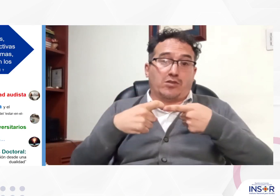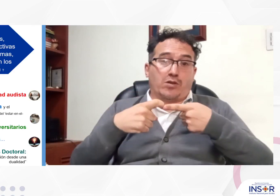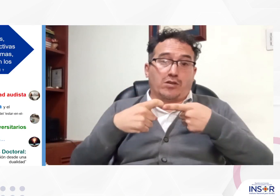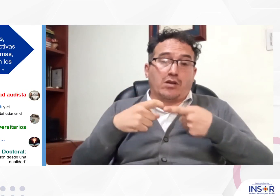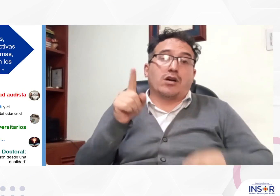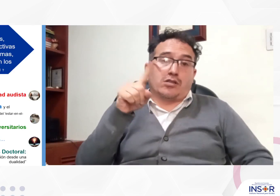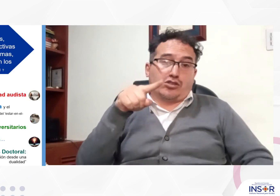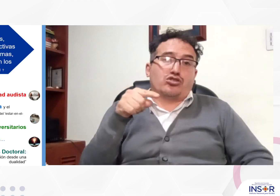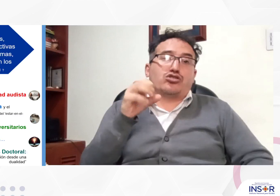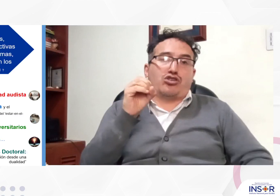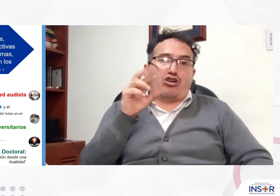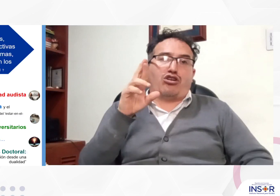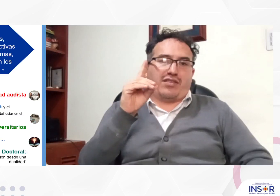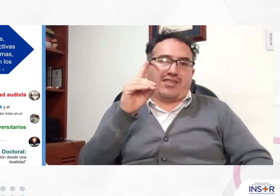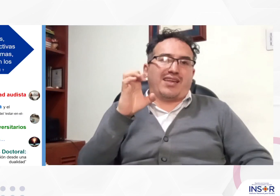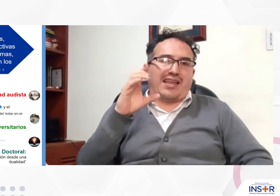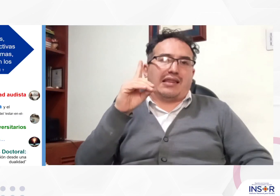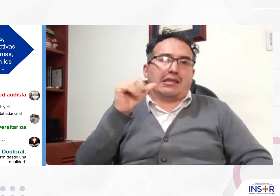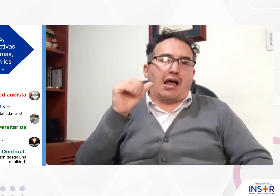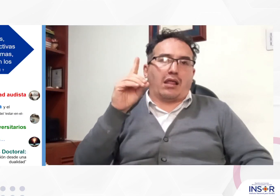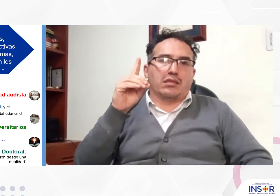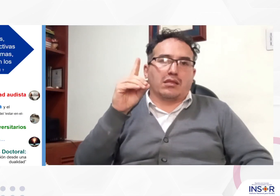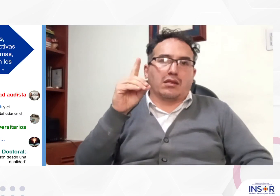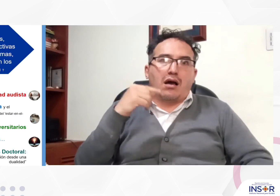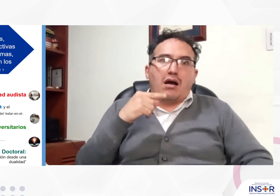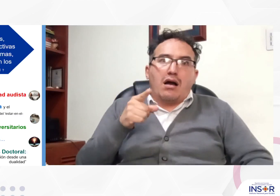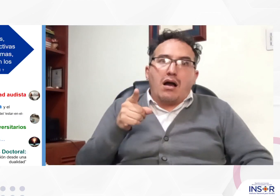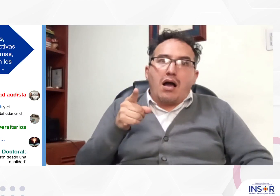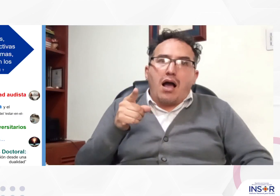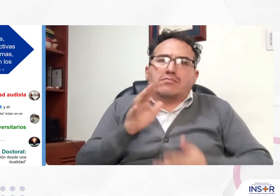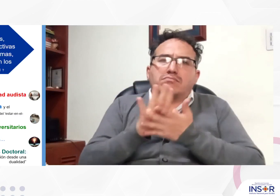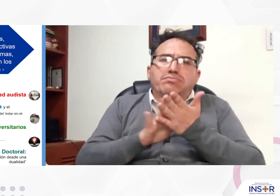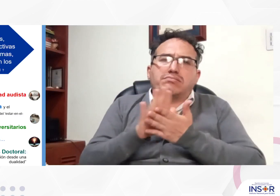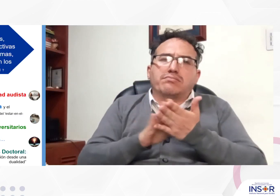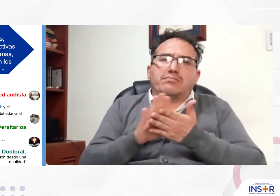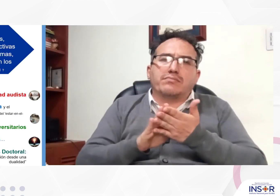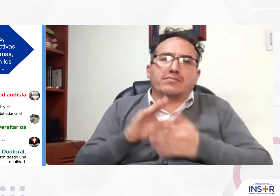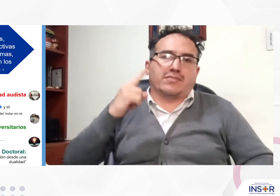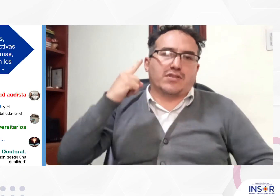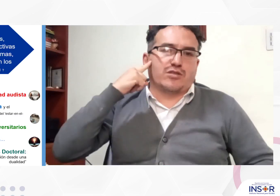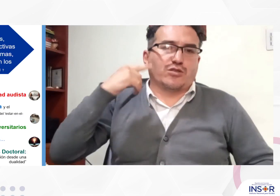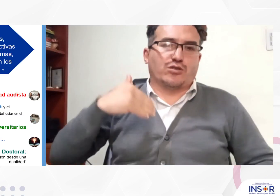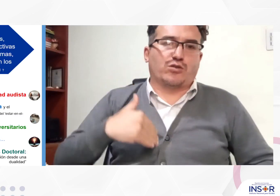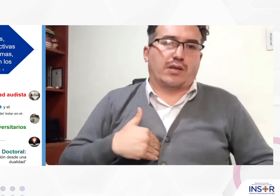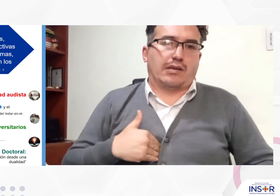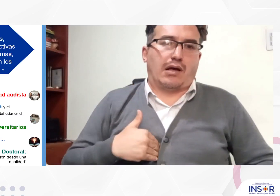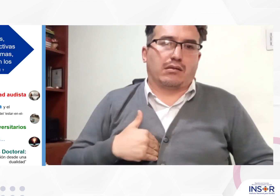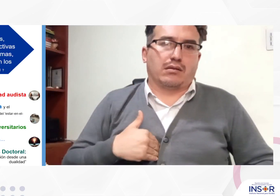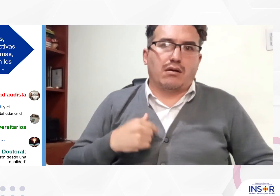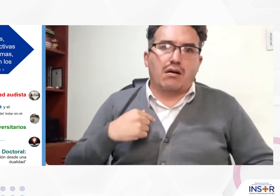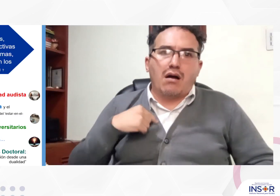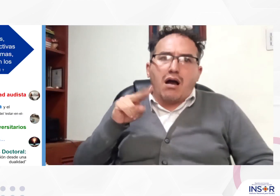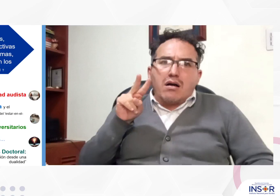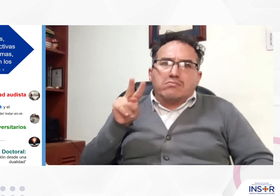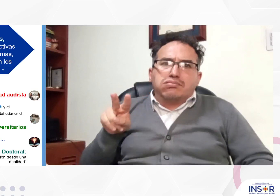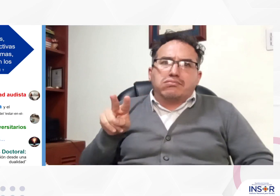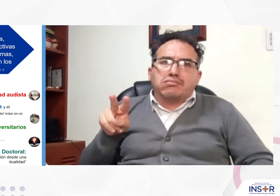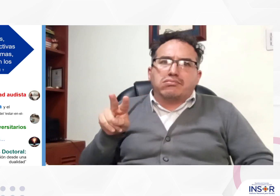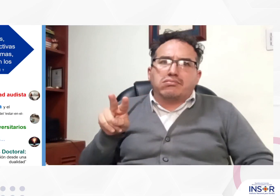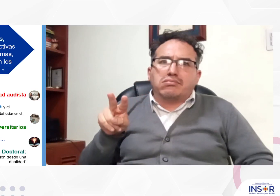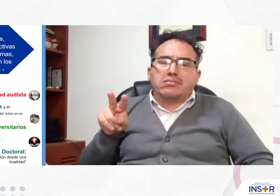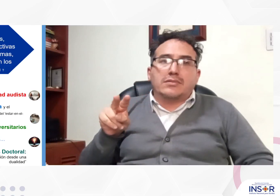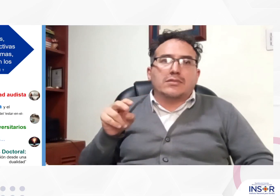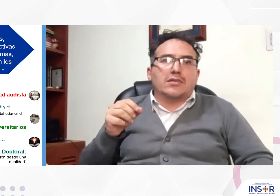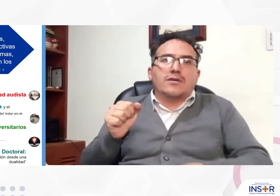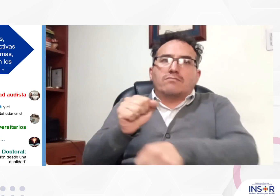Este término en inglés hace referencia en español a sordedad. La seña sordedad, como ustedes